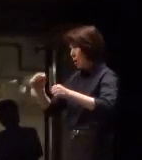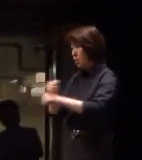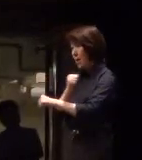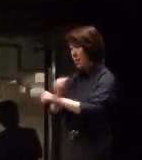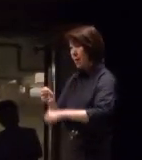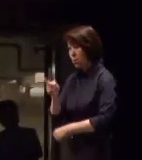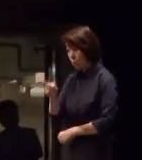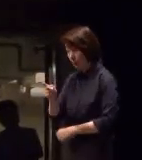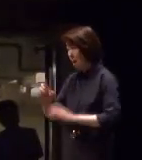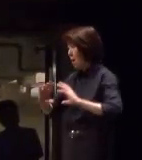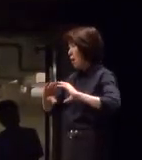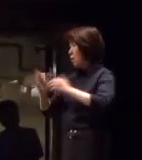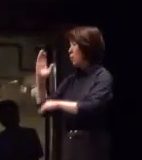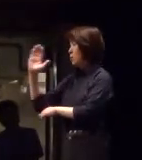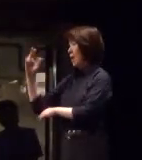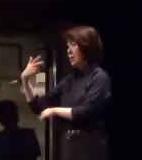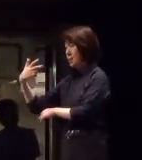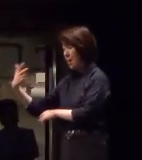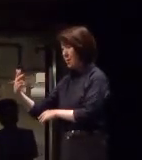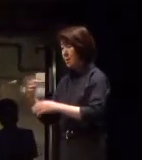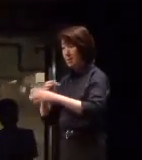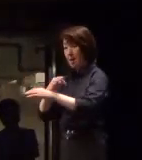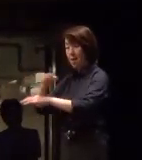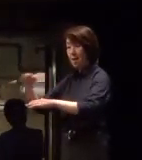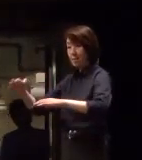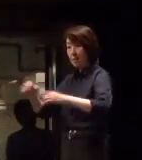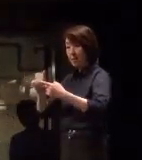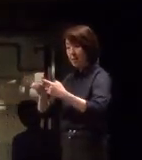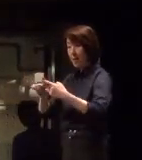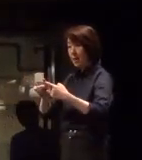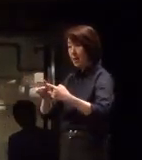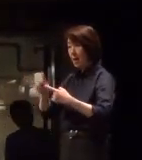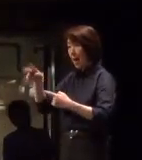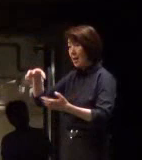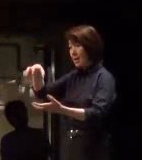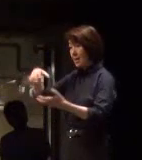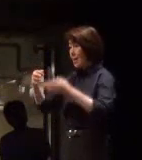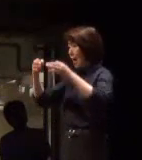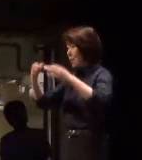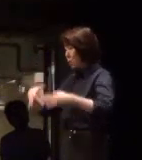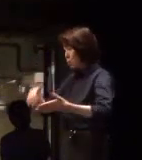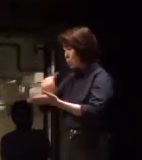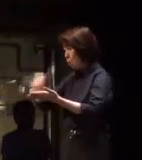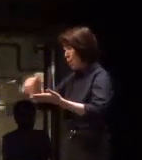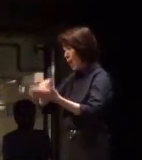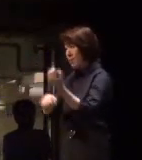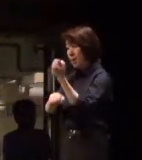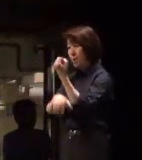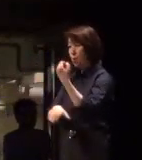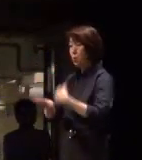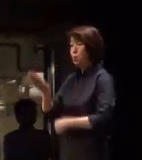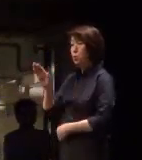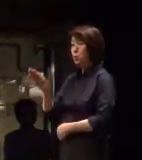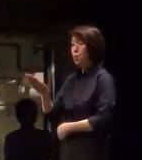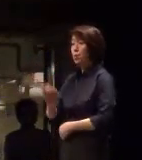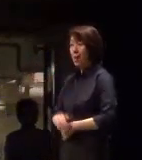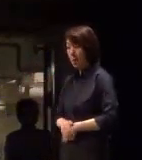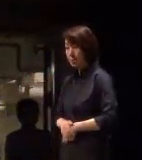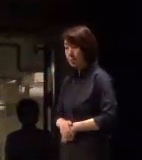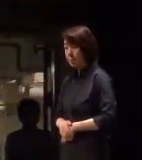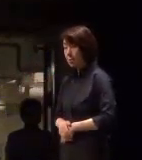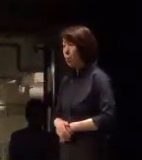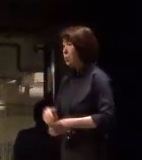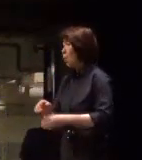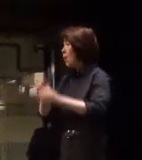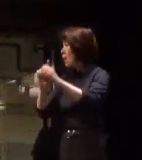は国際政治経済的な利害特質の計算に基づくものであるとの趣